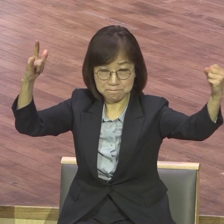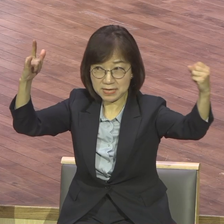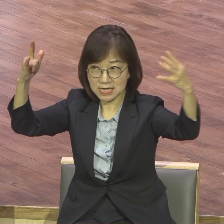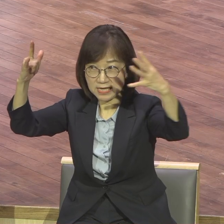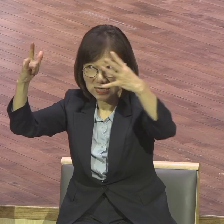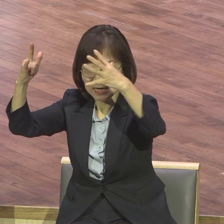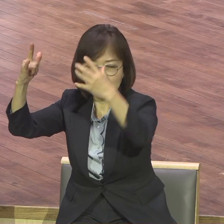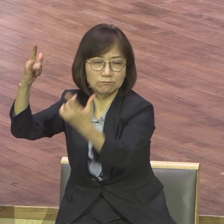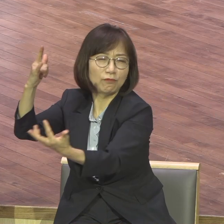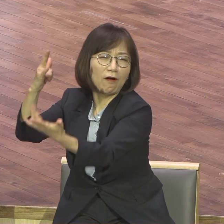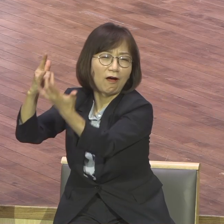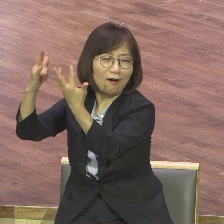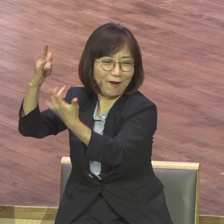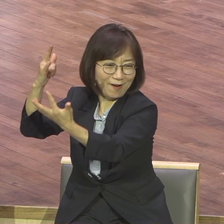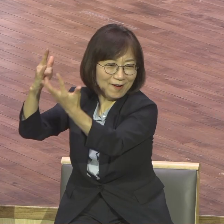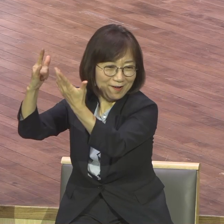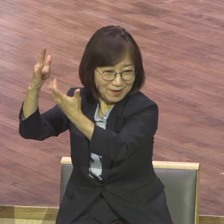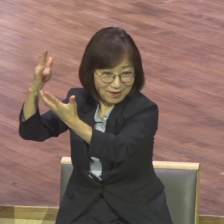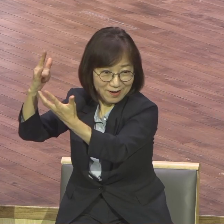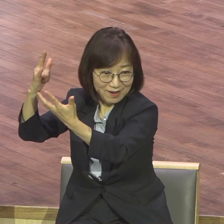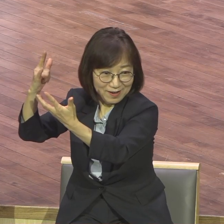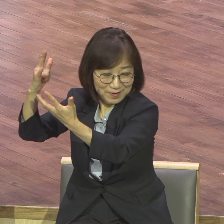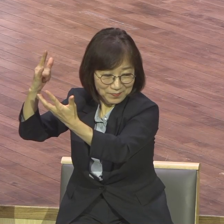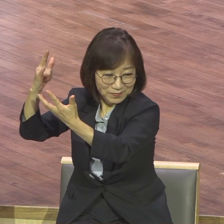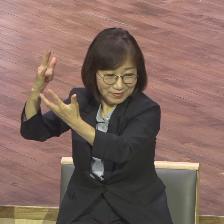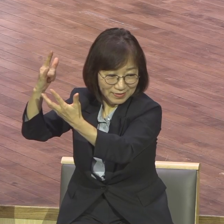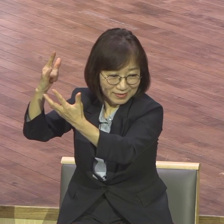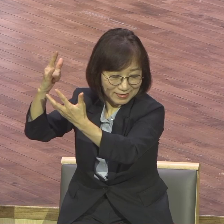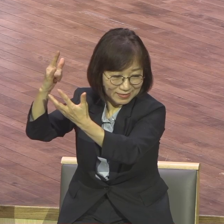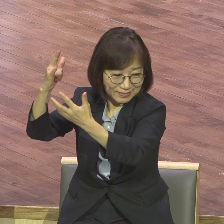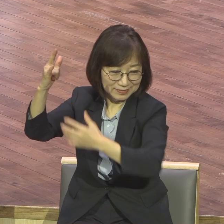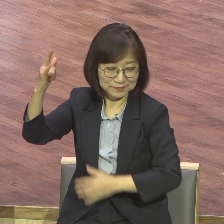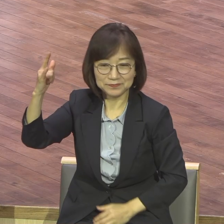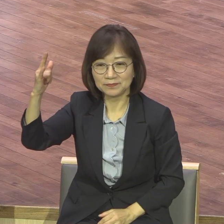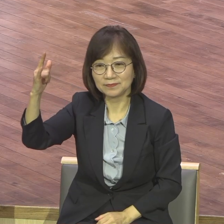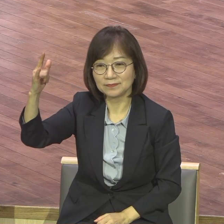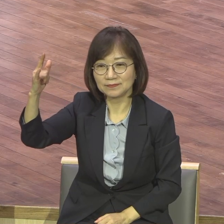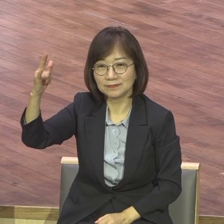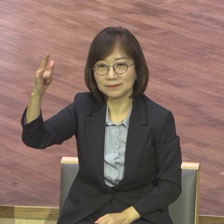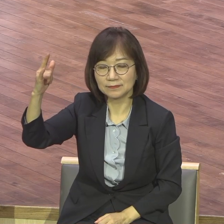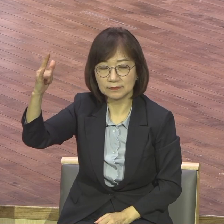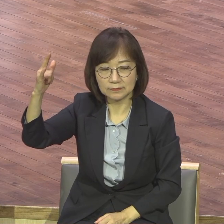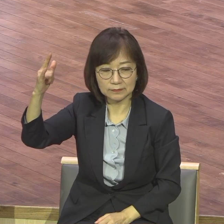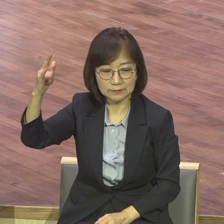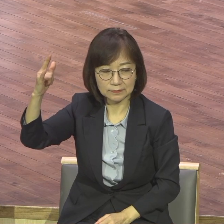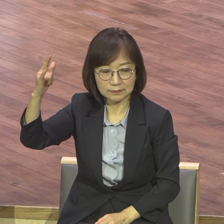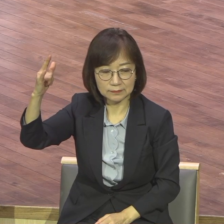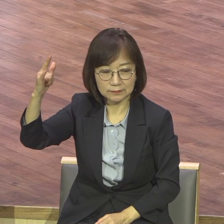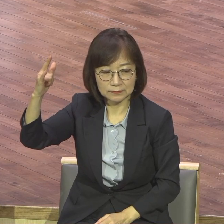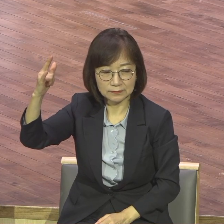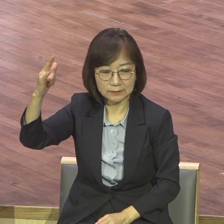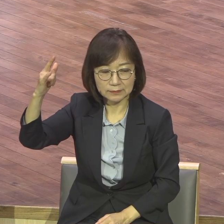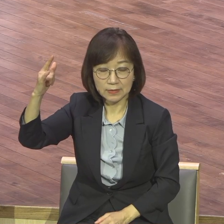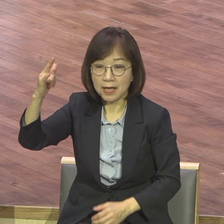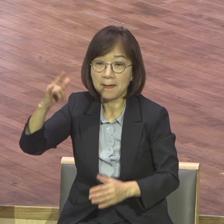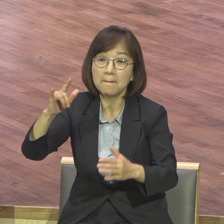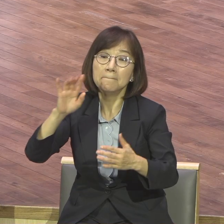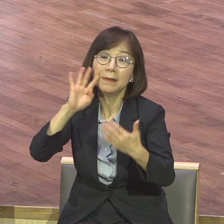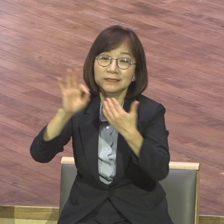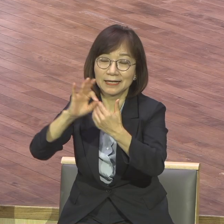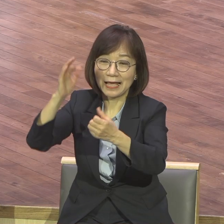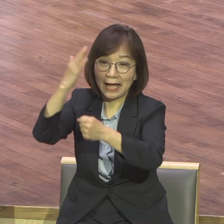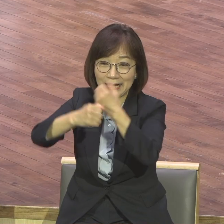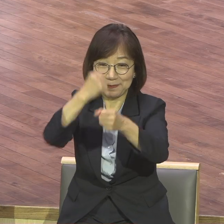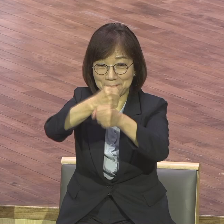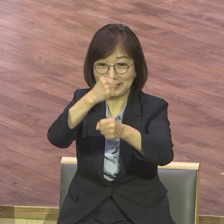어찌 되느냐? 빛을 하나님과 빛의 태초에 시작한 빛이 비추지 않으면